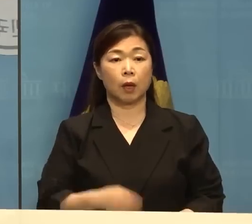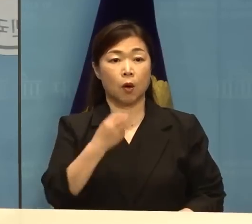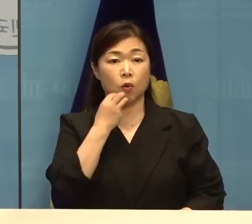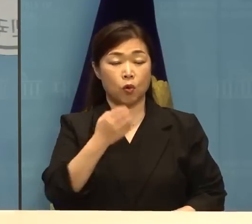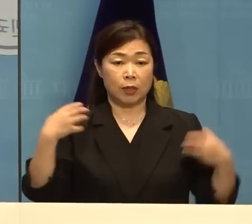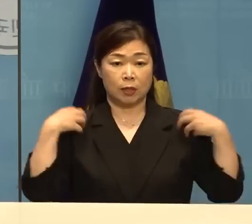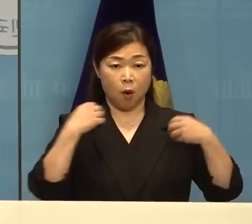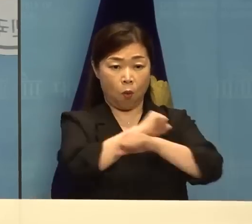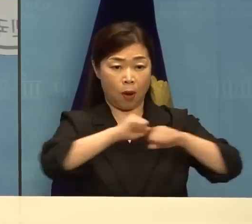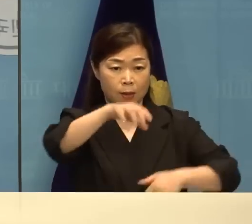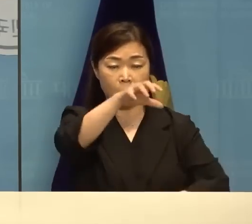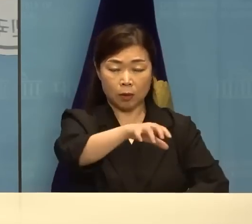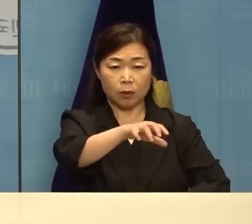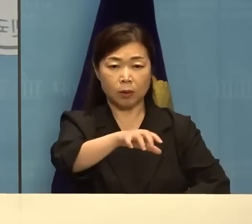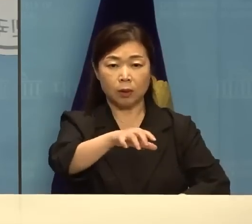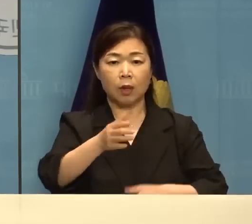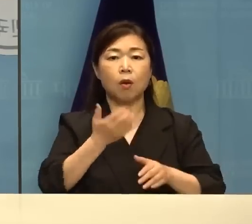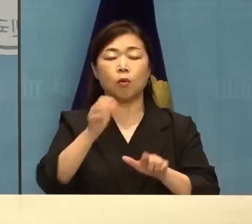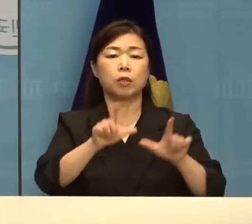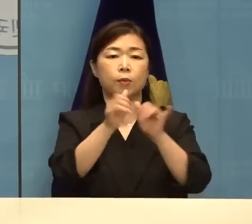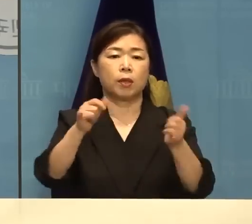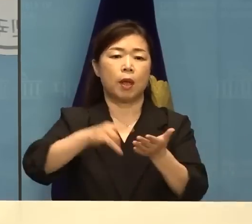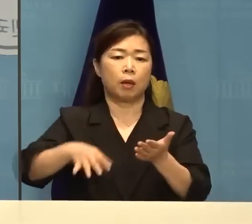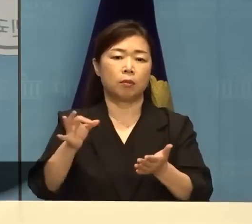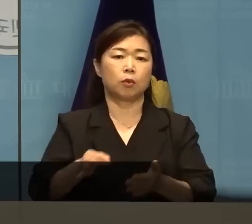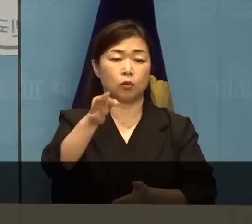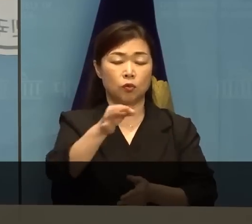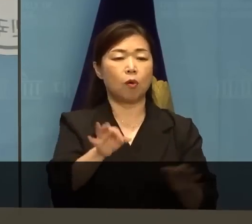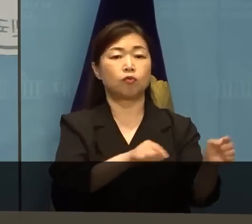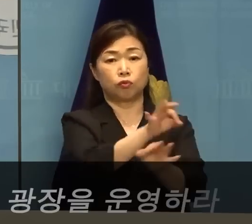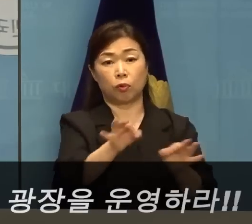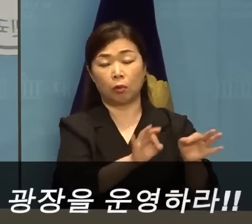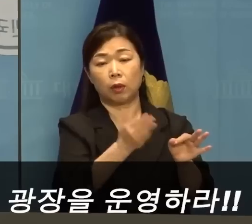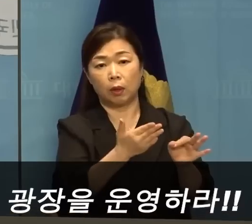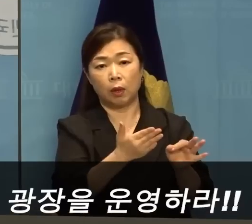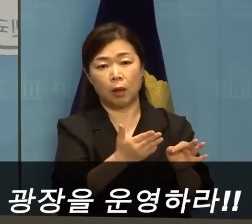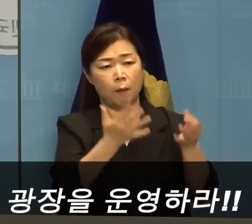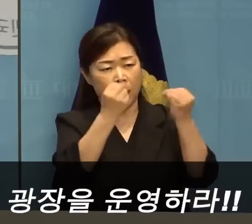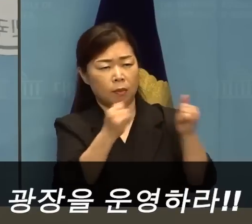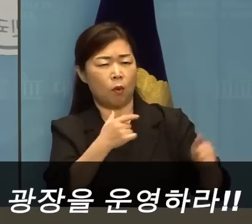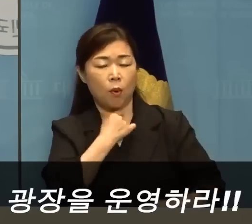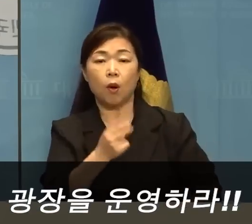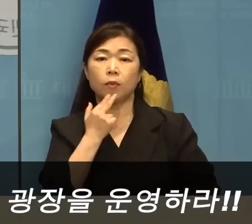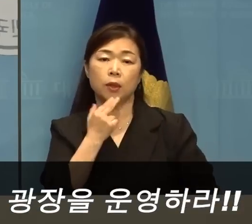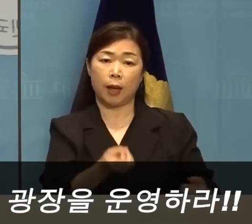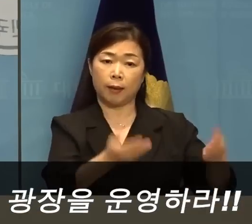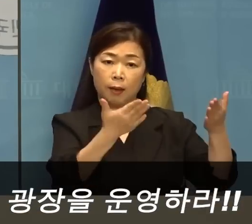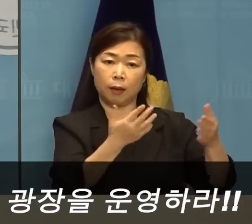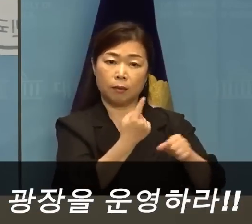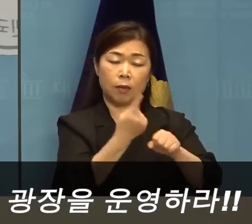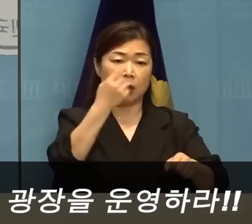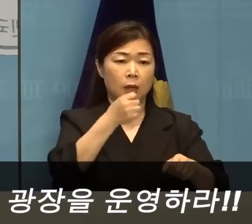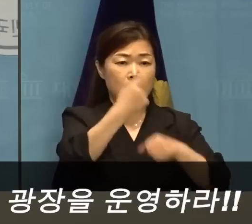서울시청 광장은 시민들이 내는 세금으로 운영이 됩니다. 시민 다수가 원치 않는 이런 것들을 해마다 하는 것에